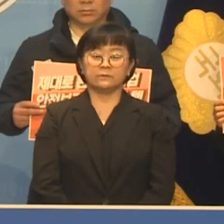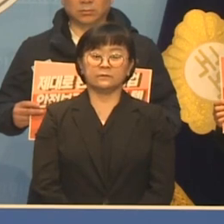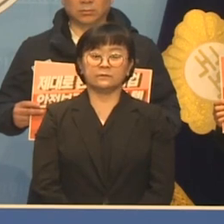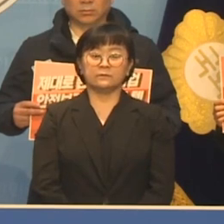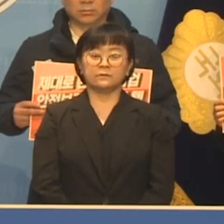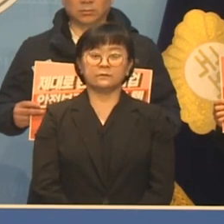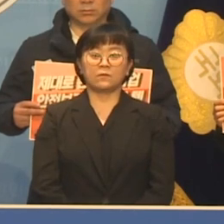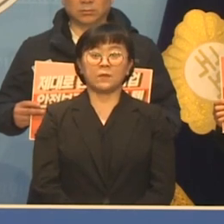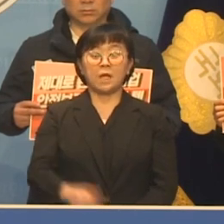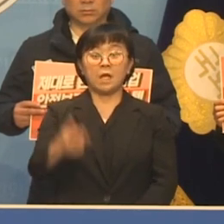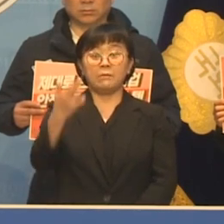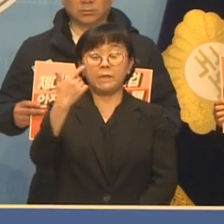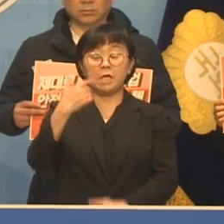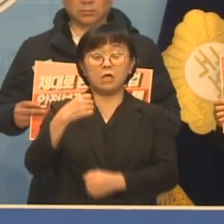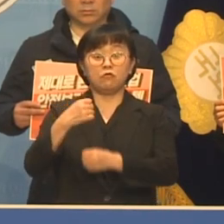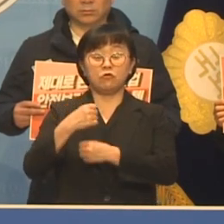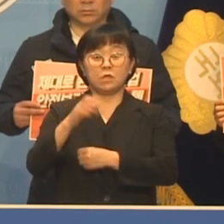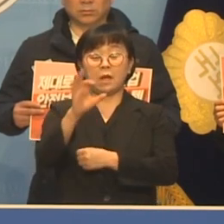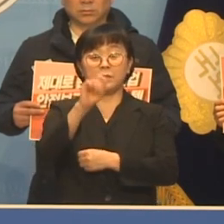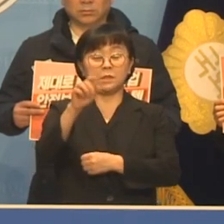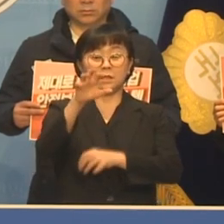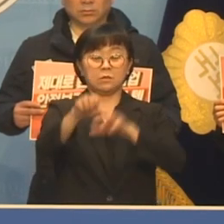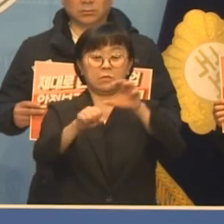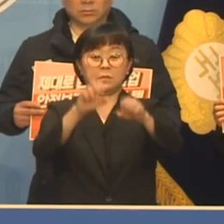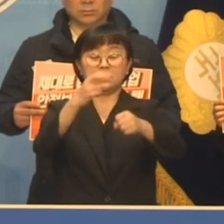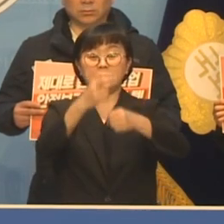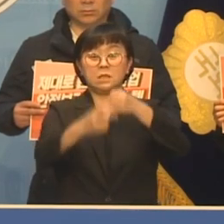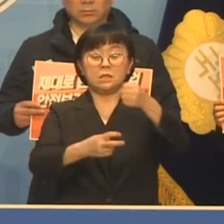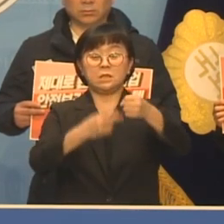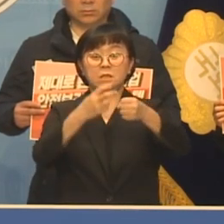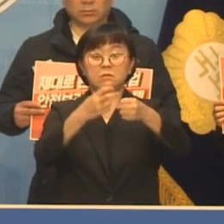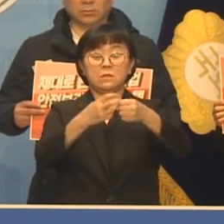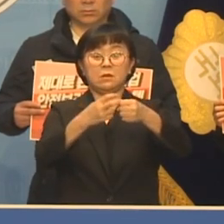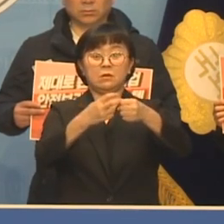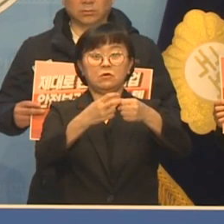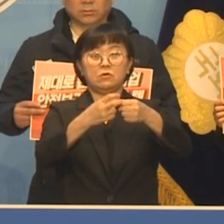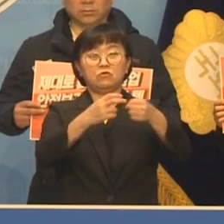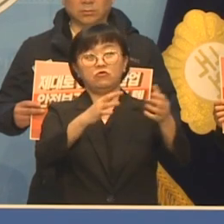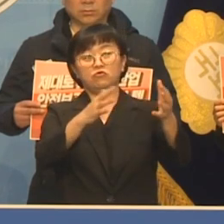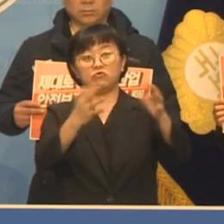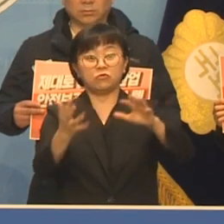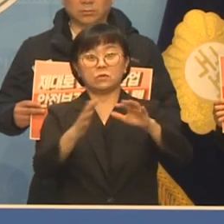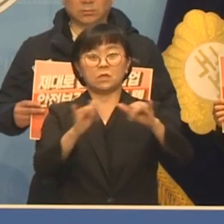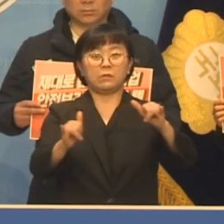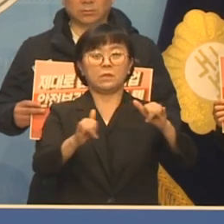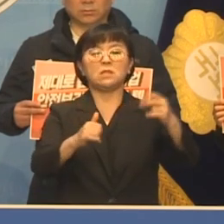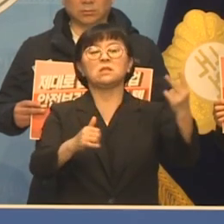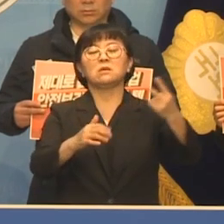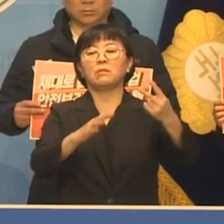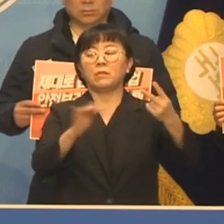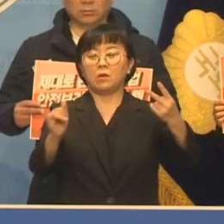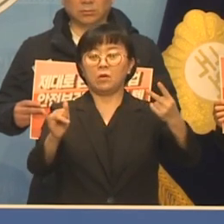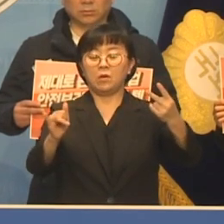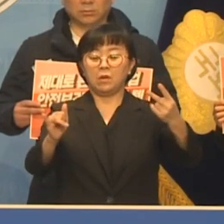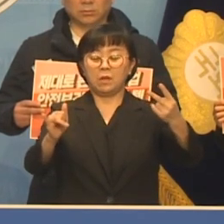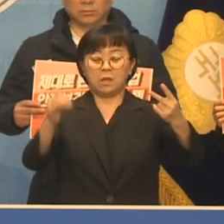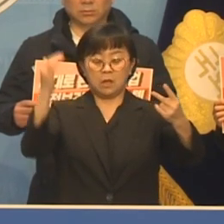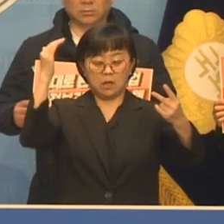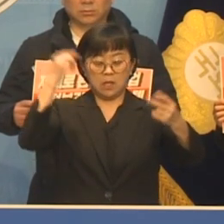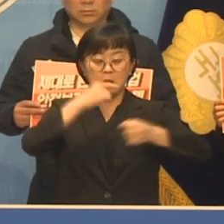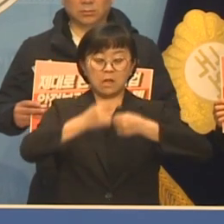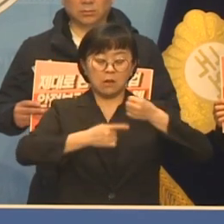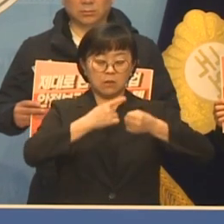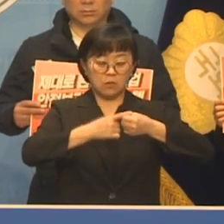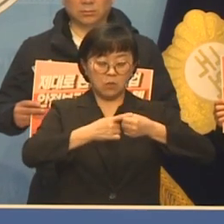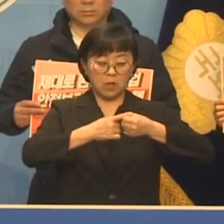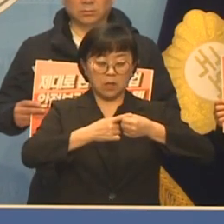미군이 아프가니스탄을 점령하고 20년 동안 전사자가 2,000명이었습니다. 한 해 죽어가는 우리나라의 노동자 수가